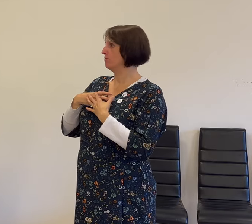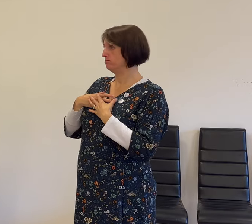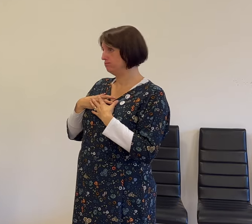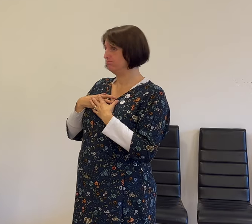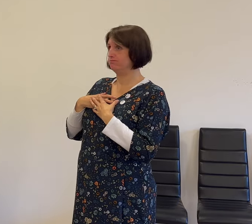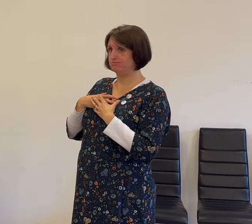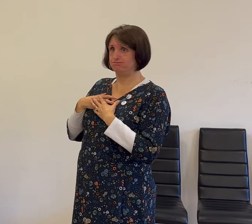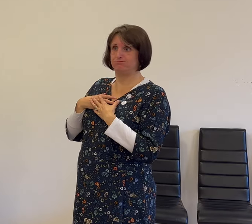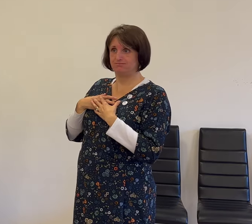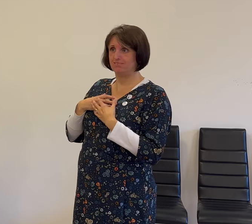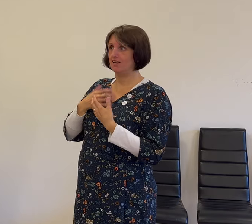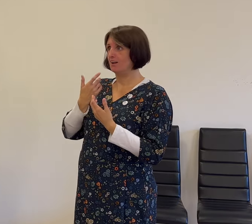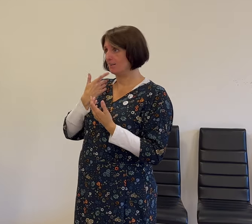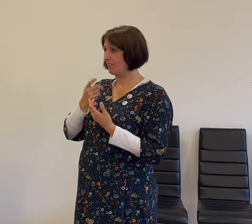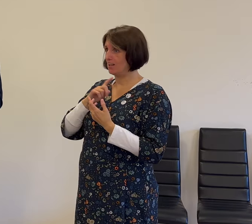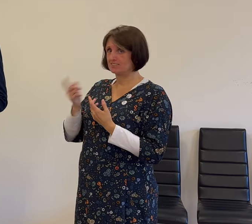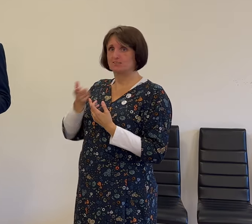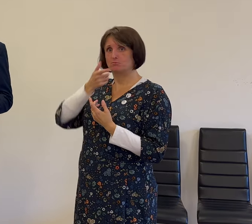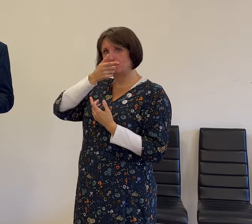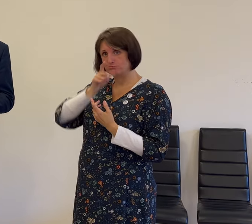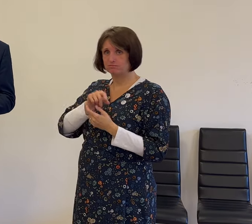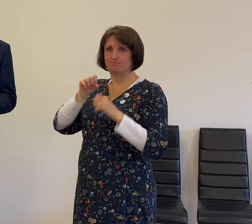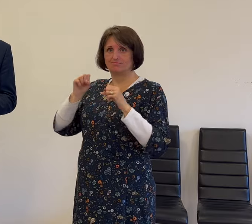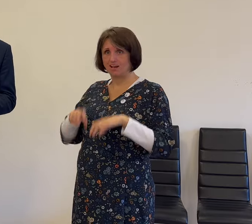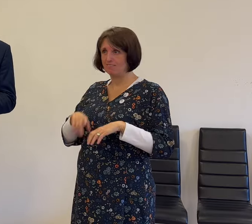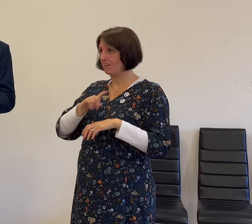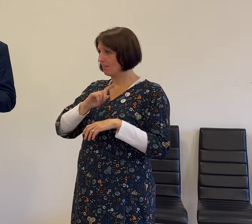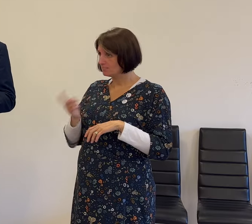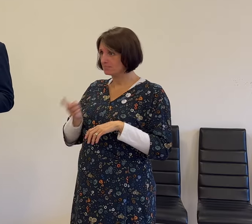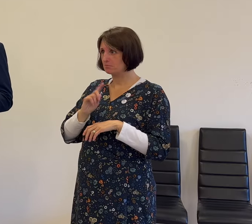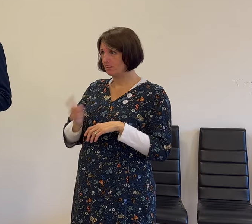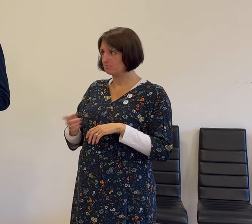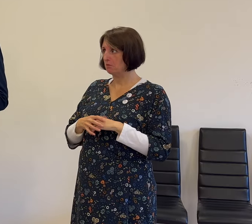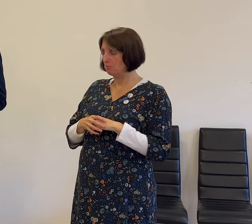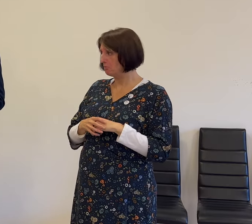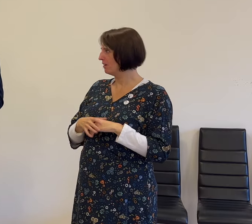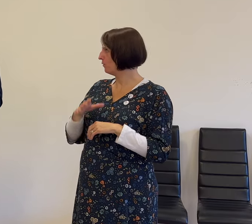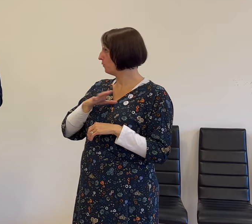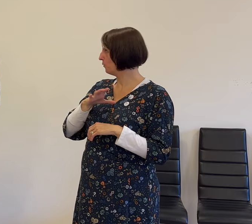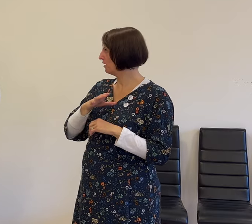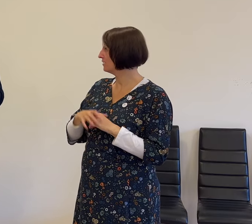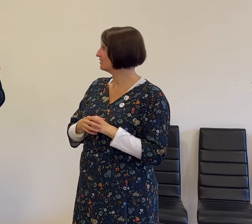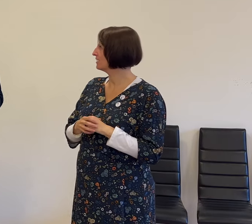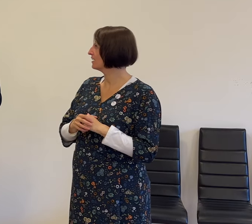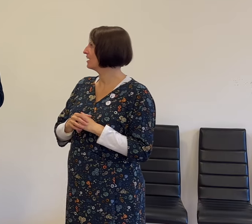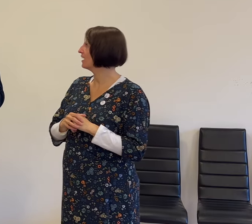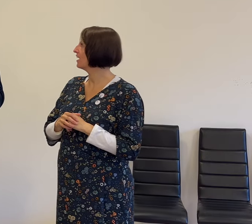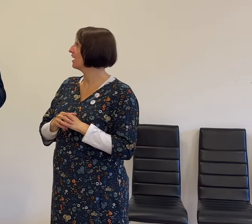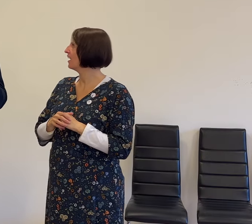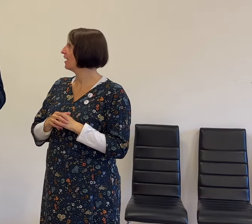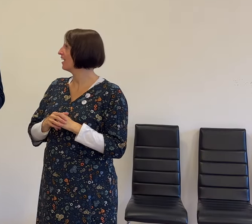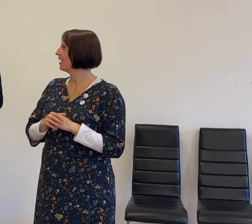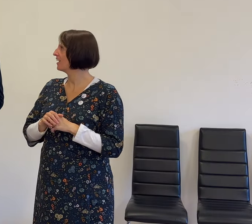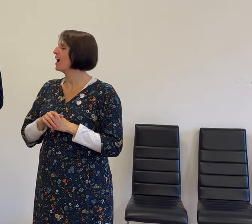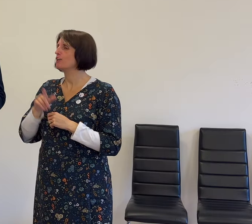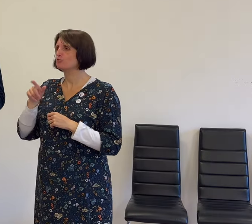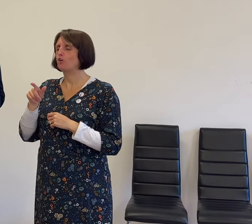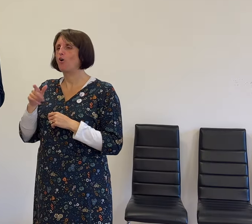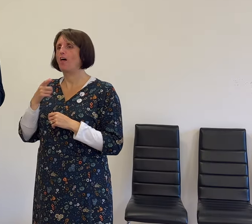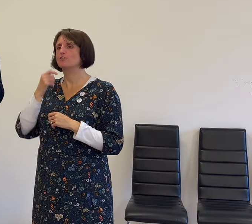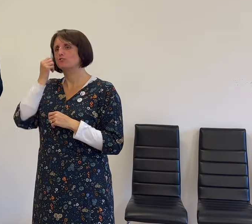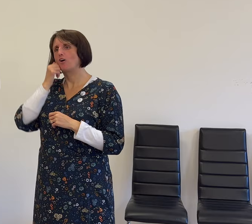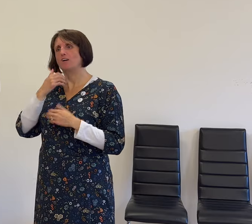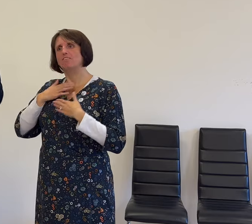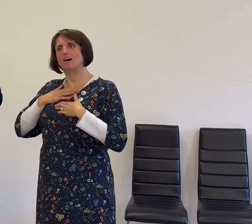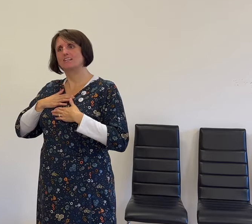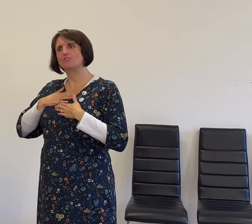No, jako možná to je pravda, ale to není to, co člověka zrovna dvakrát potěší. Jako když